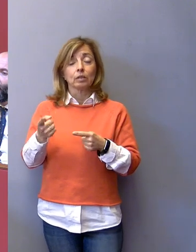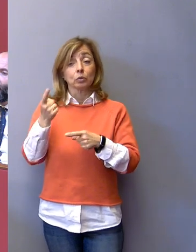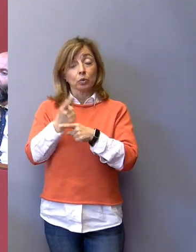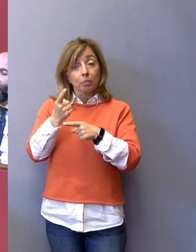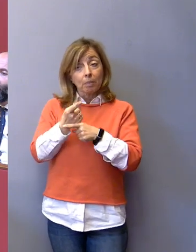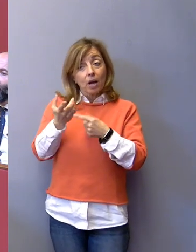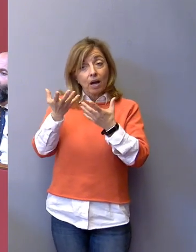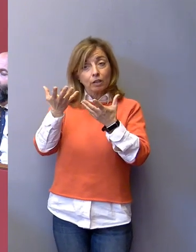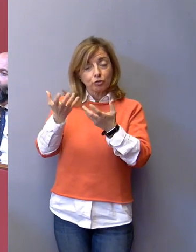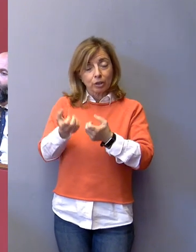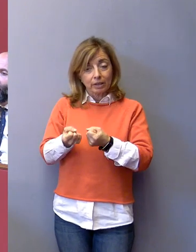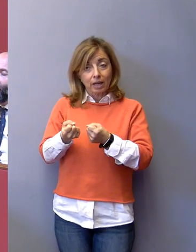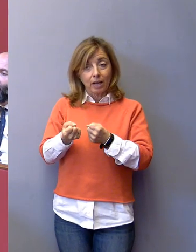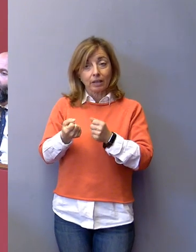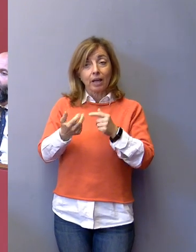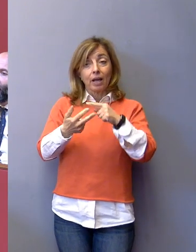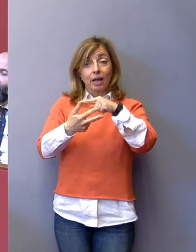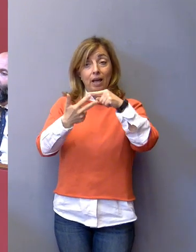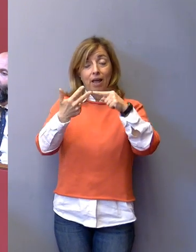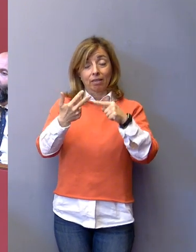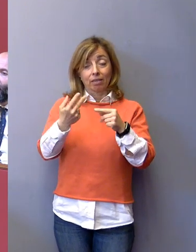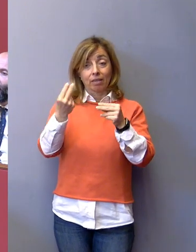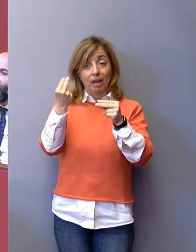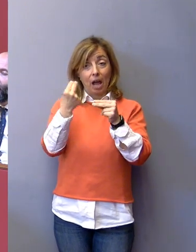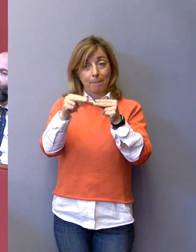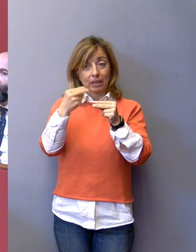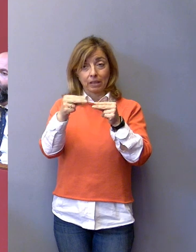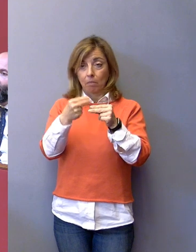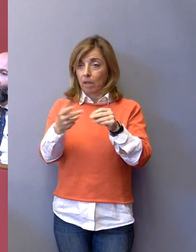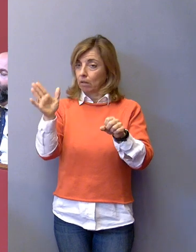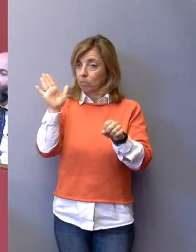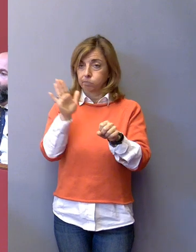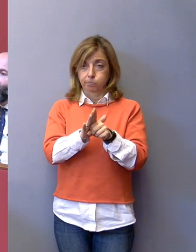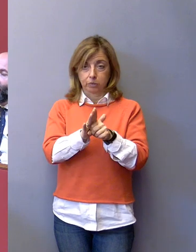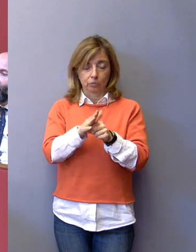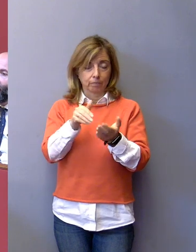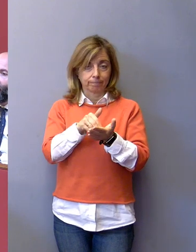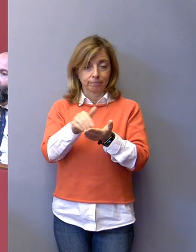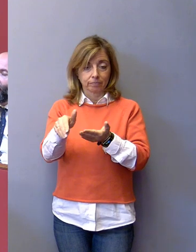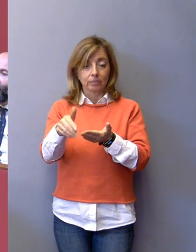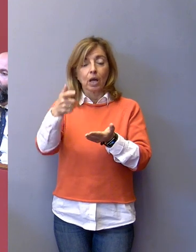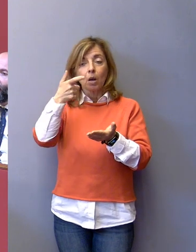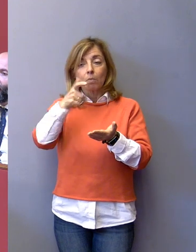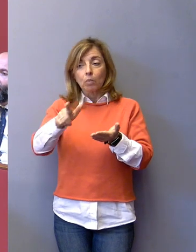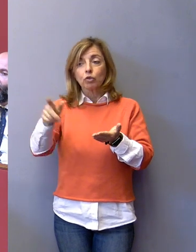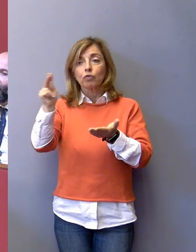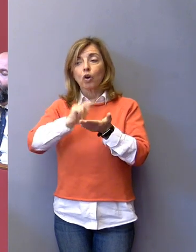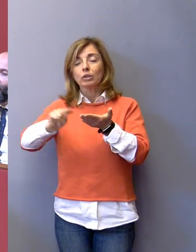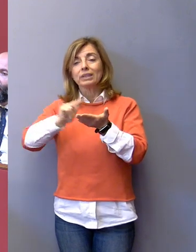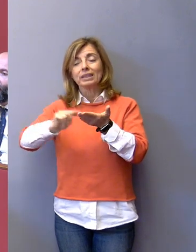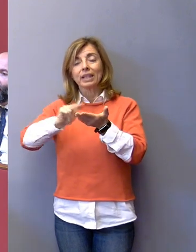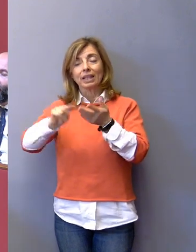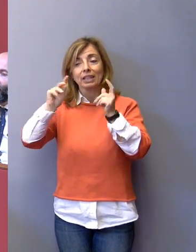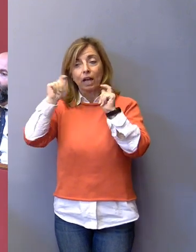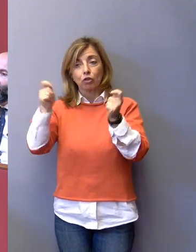accettare il fatto che ci siano tre emendamenti bocciati per motivazioni contenute espresse dal segretario generale è legittimo il senso